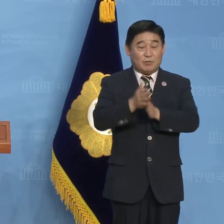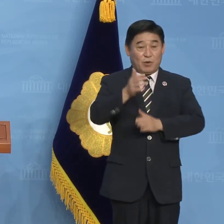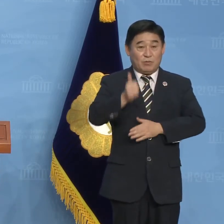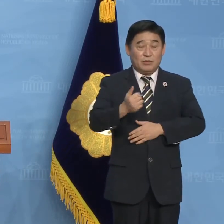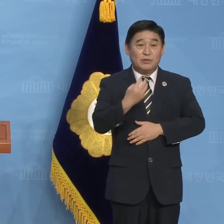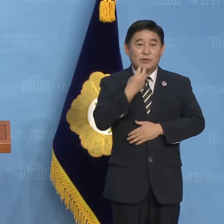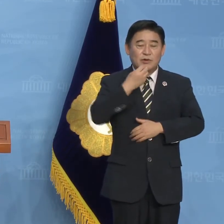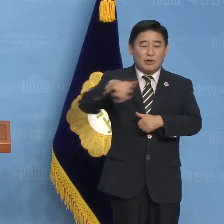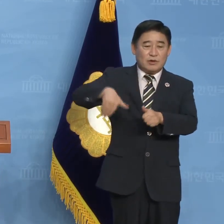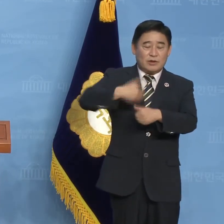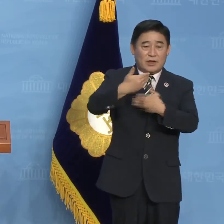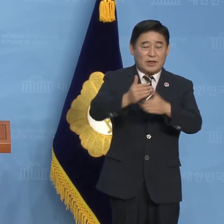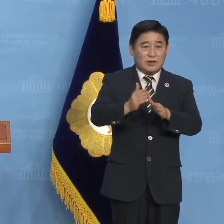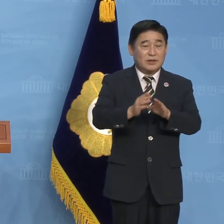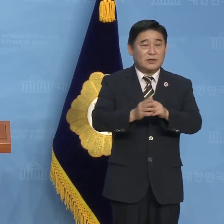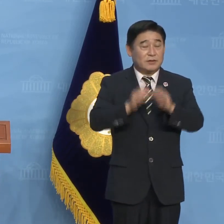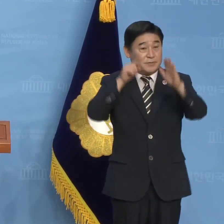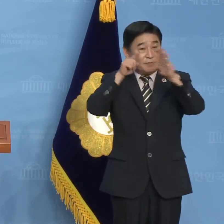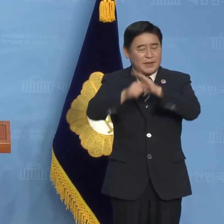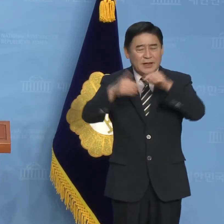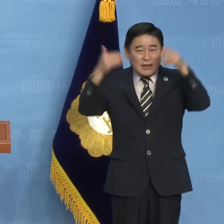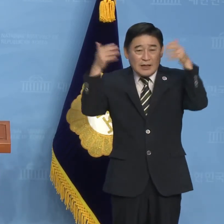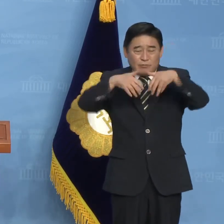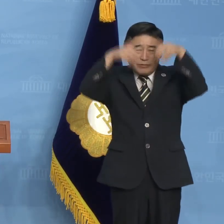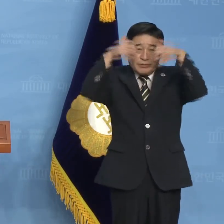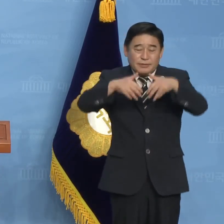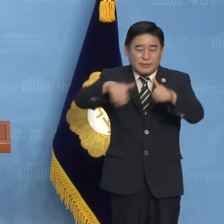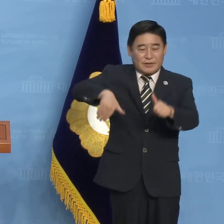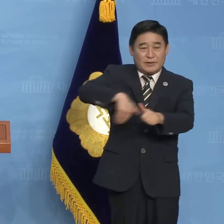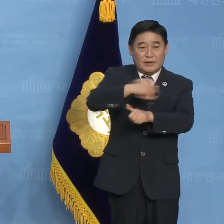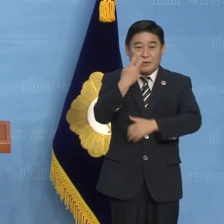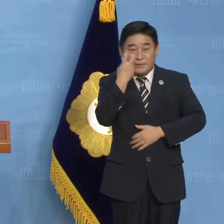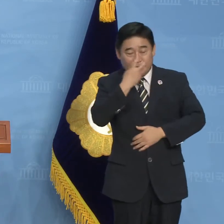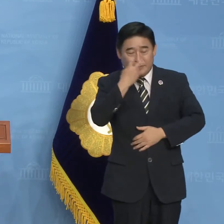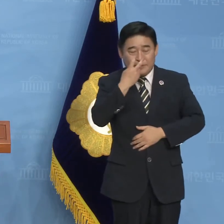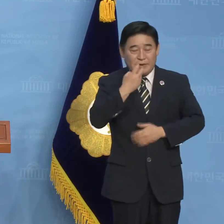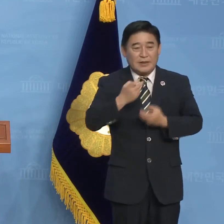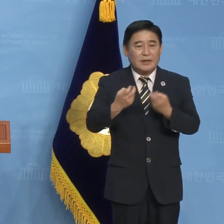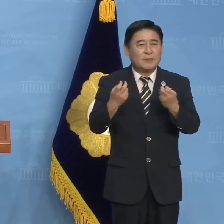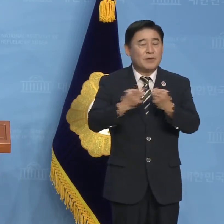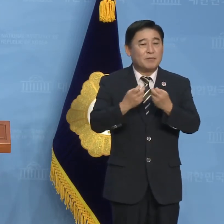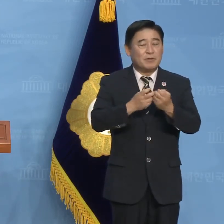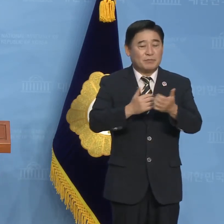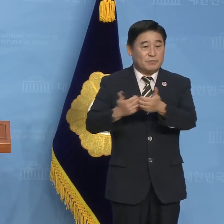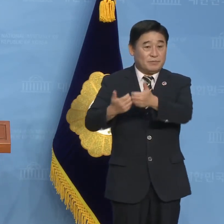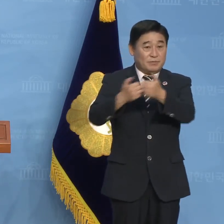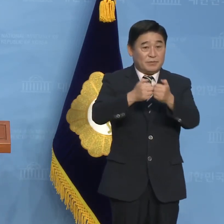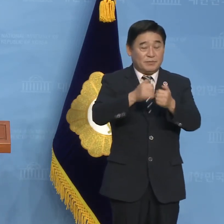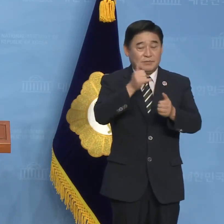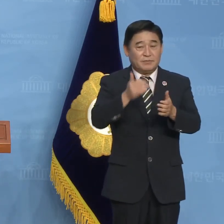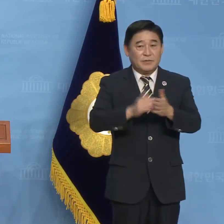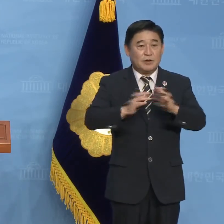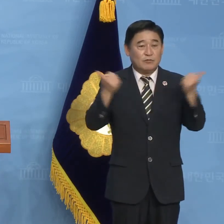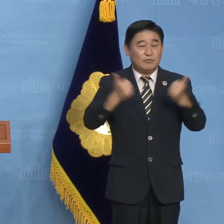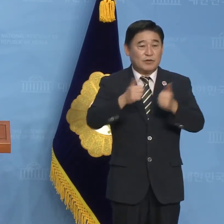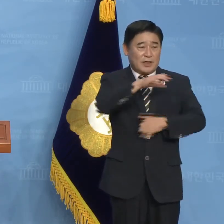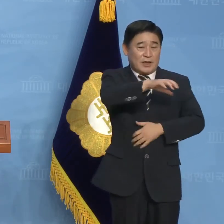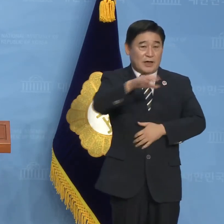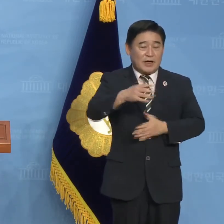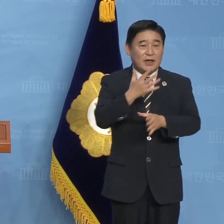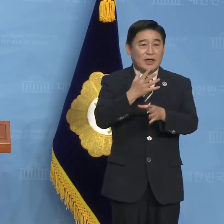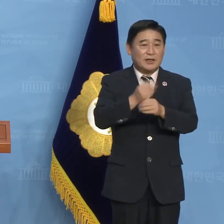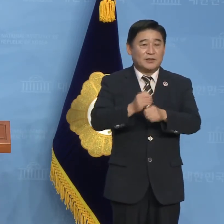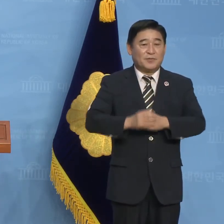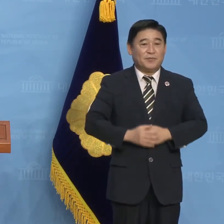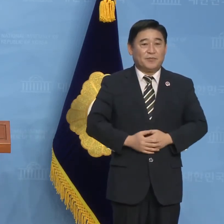중앙재난안전대책본부 서울상황실을 방문하여서 집중호우 현황을 살펴보고 대처 반응을 논의합니다. 다음, 국회 소속 기관별 주요